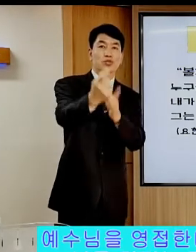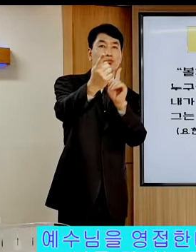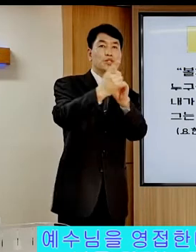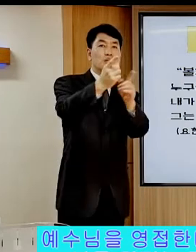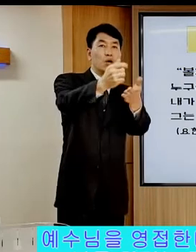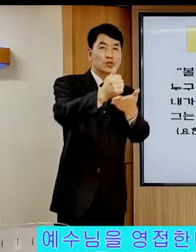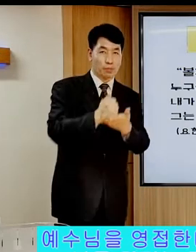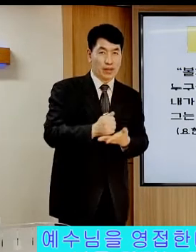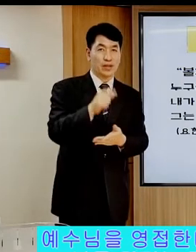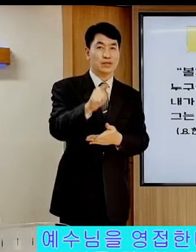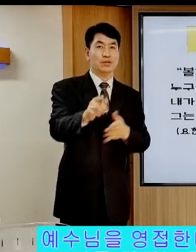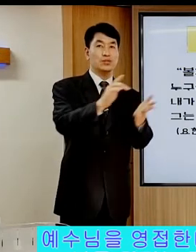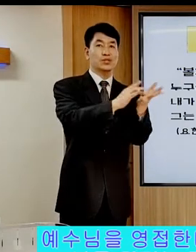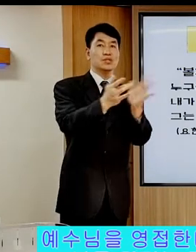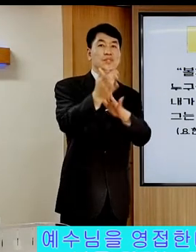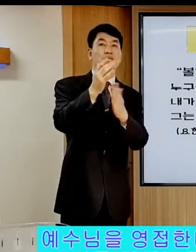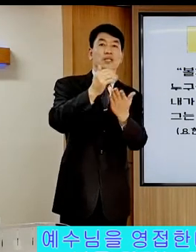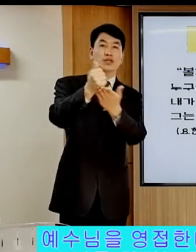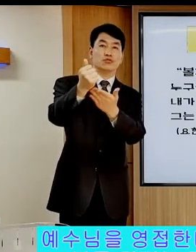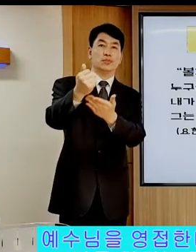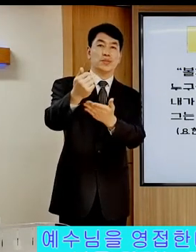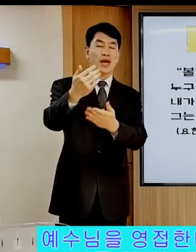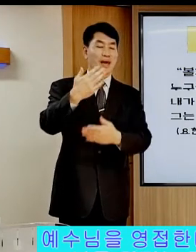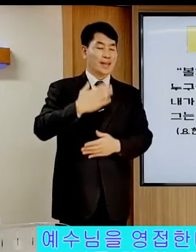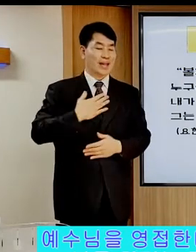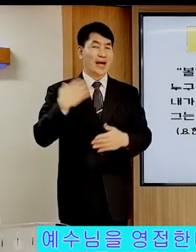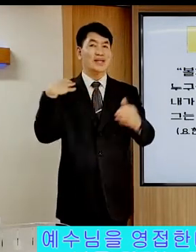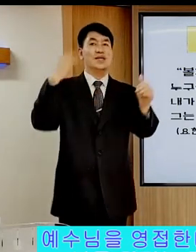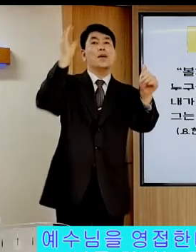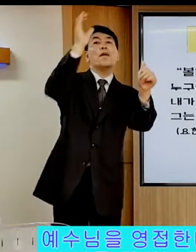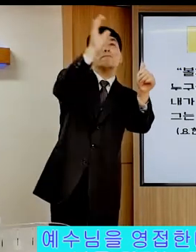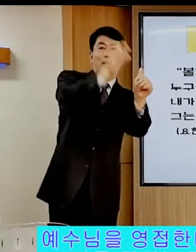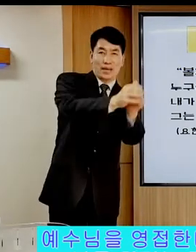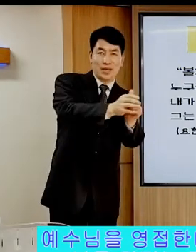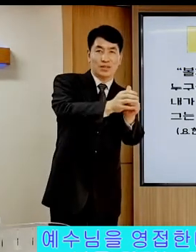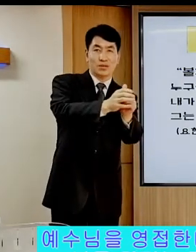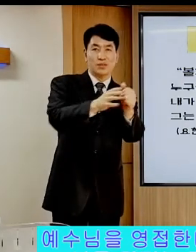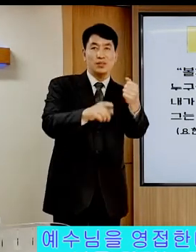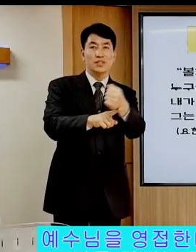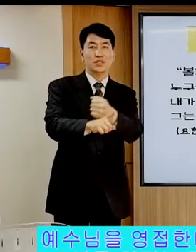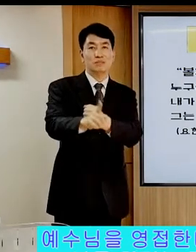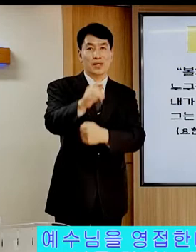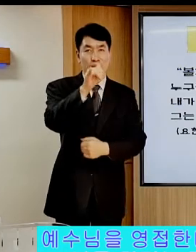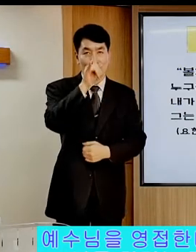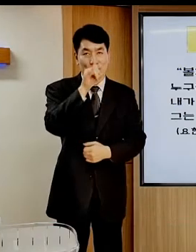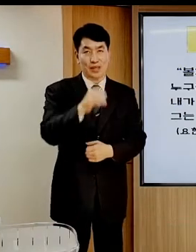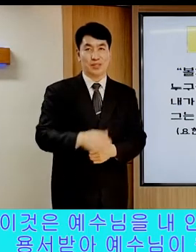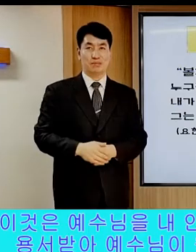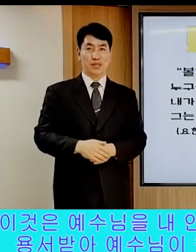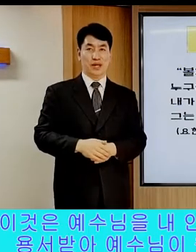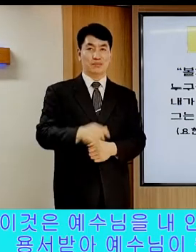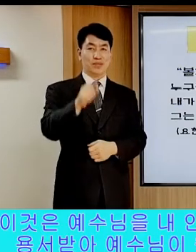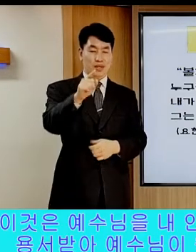예수님을 영접한다는 것은 예수님께 나를 맡기는 것을 의미하고 있습니다.